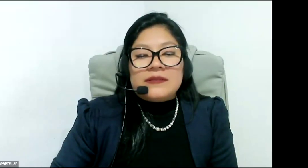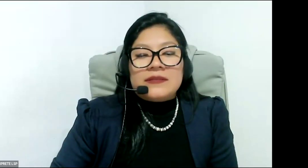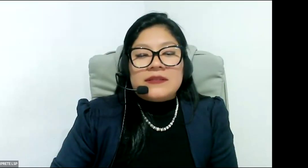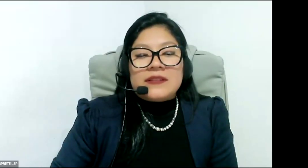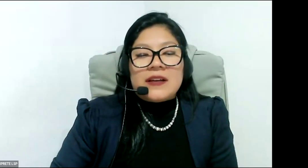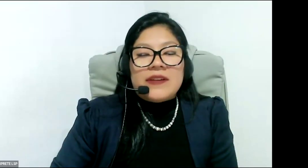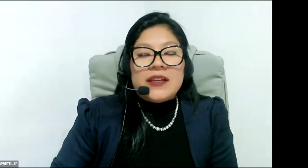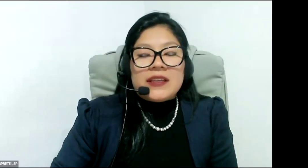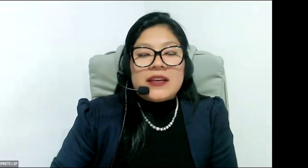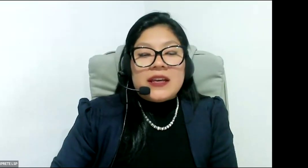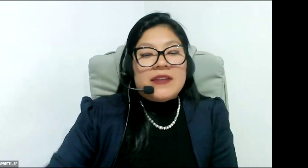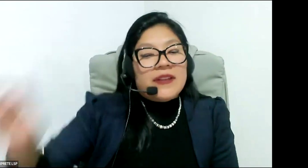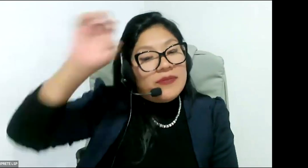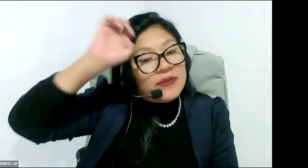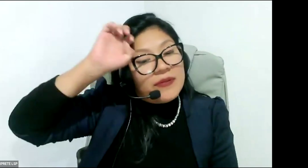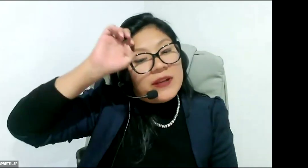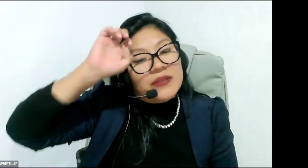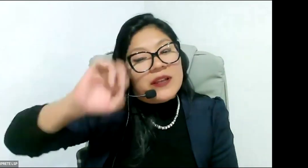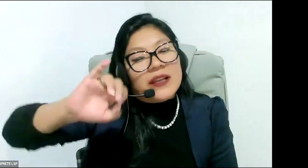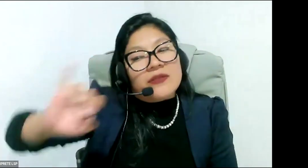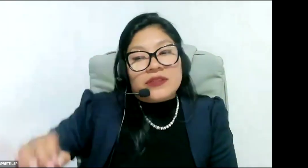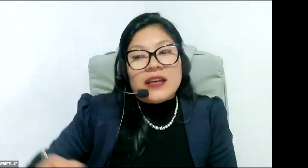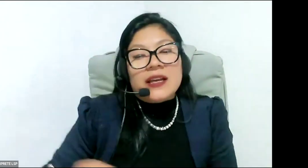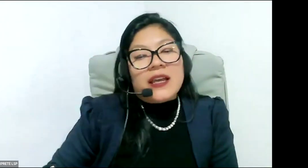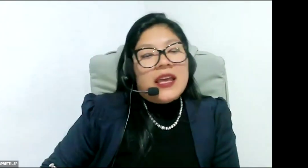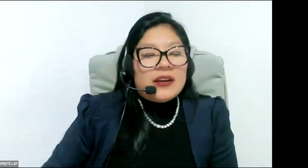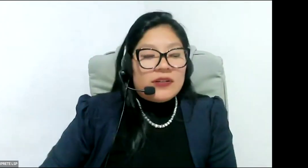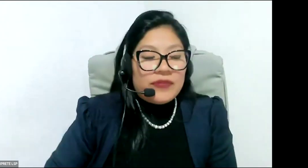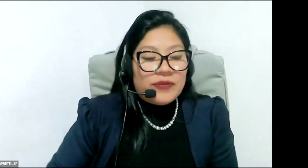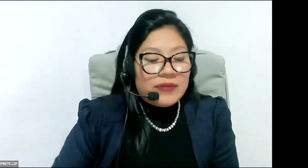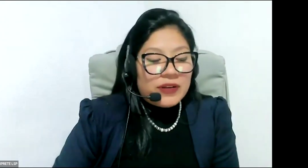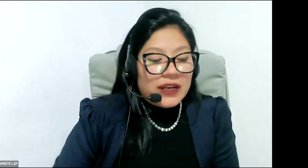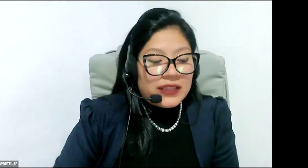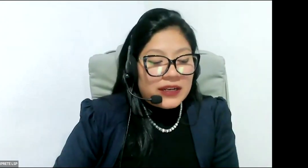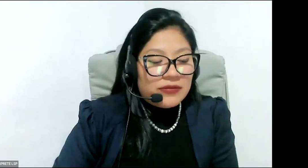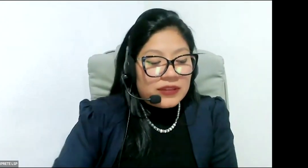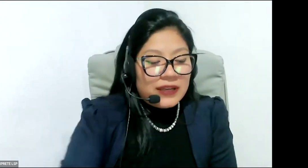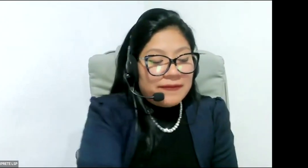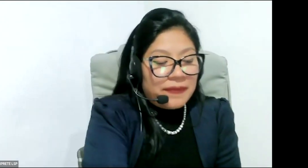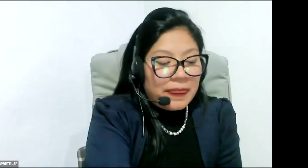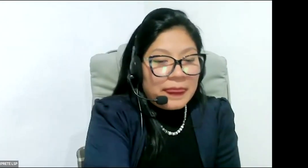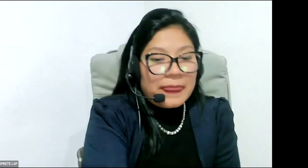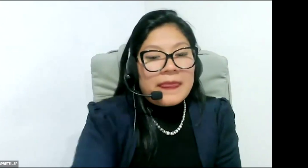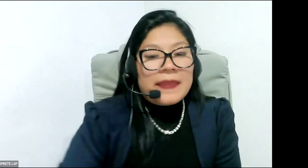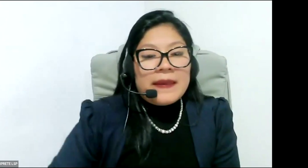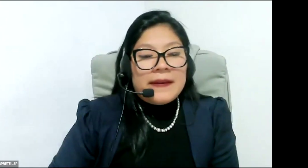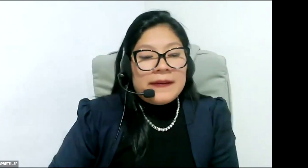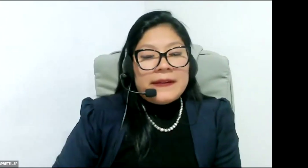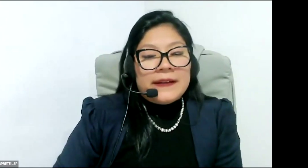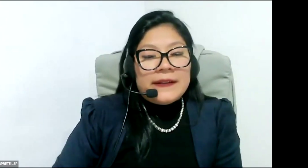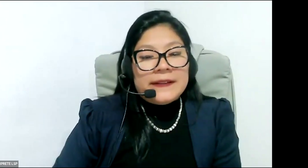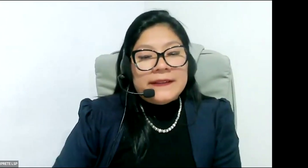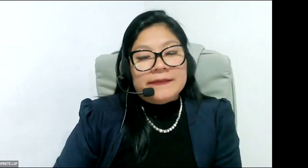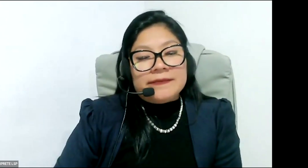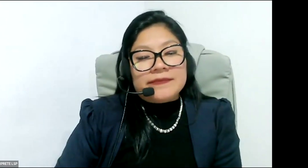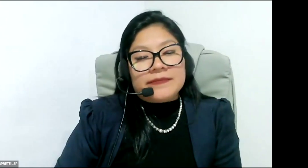junín a ver que evely por favor ayúdale J configuramos la letra j